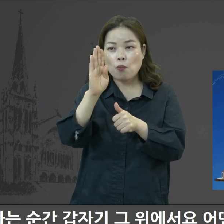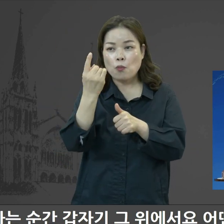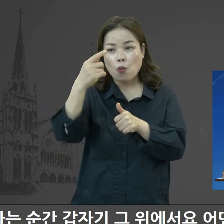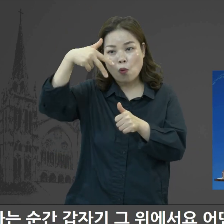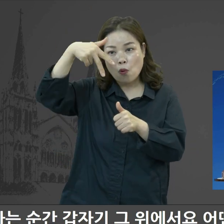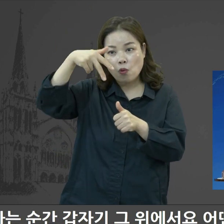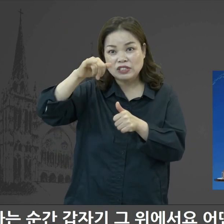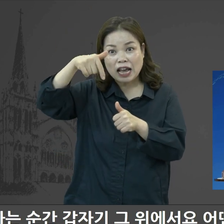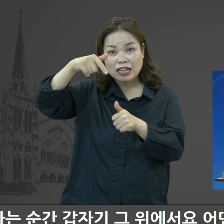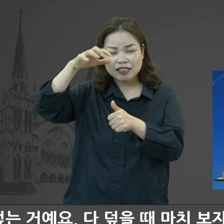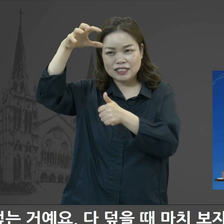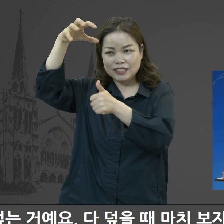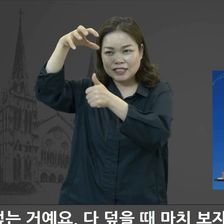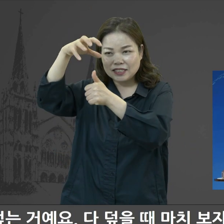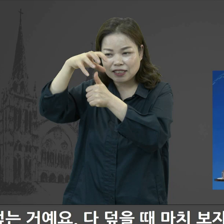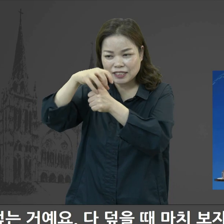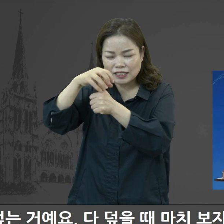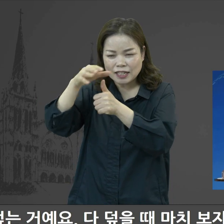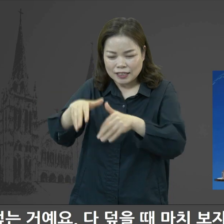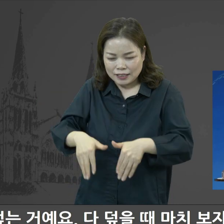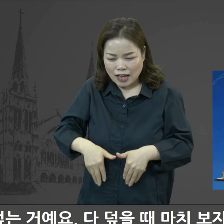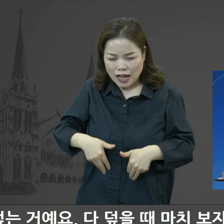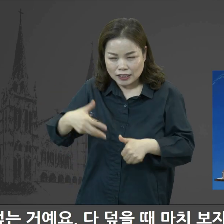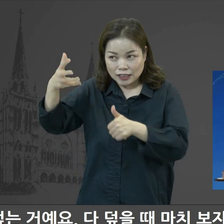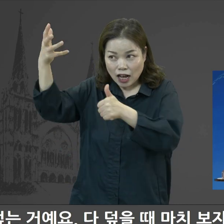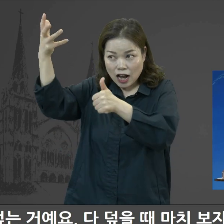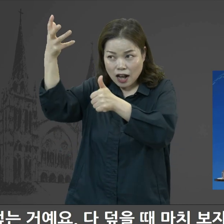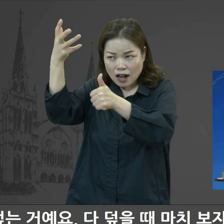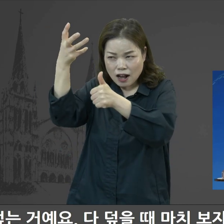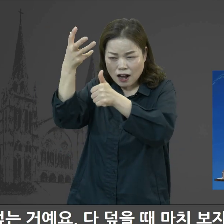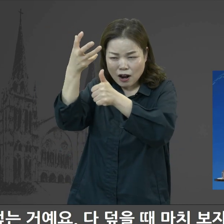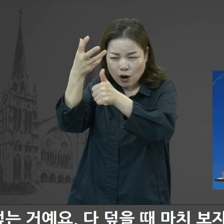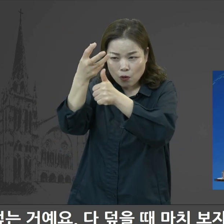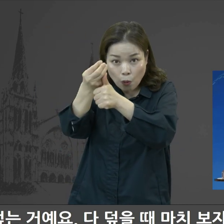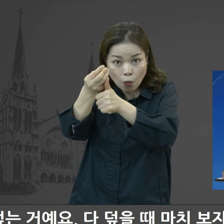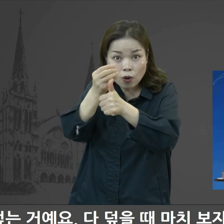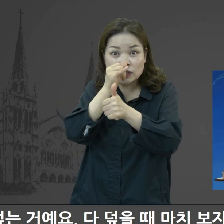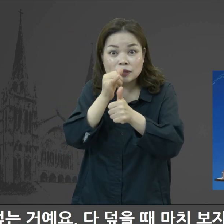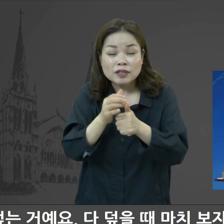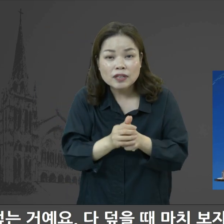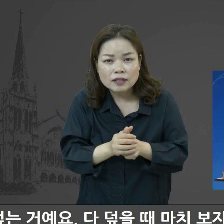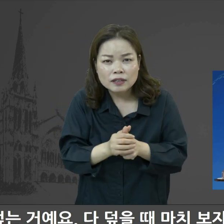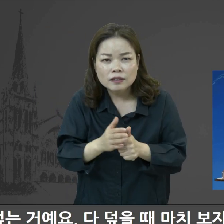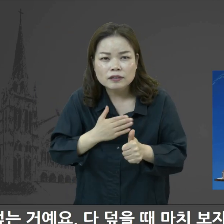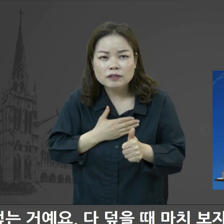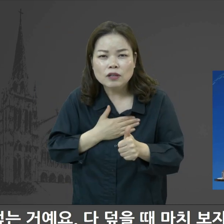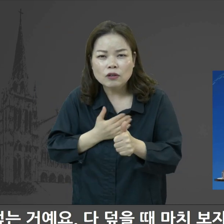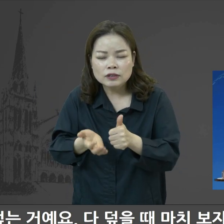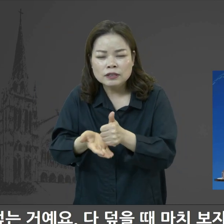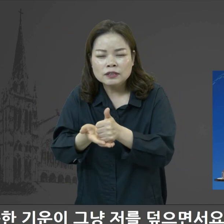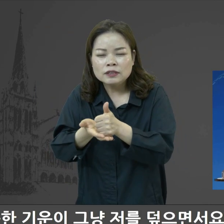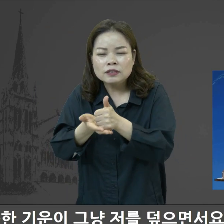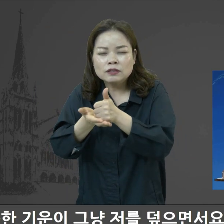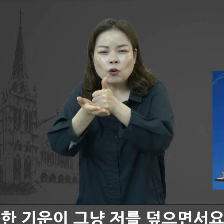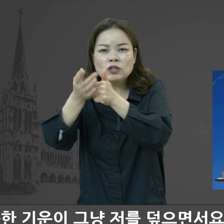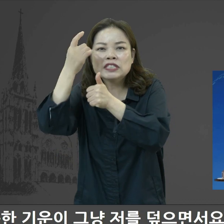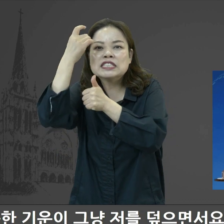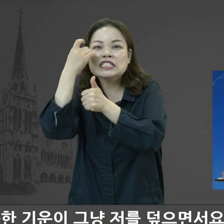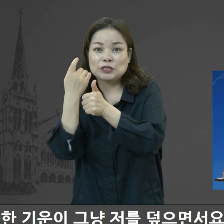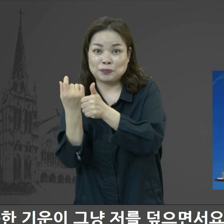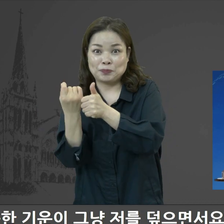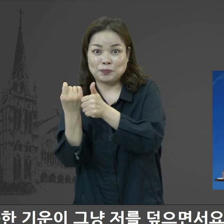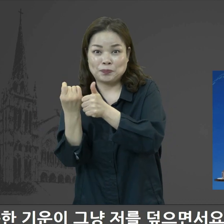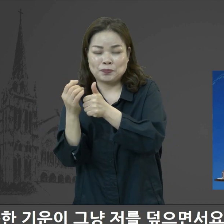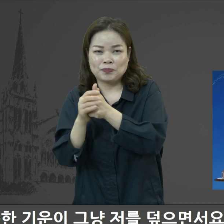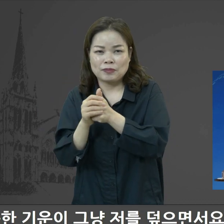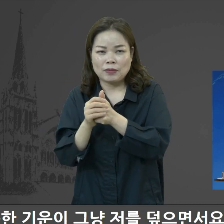같아요. 따뜻한 기운이 그냥 저를 확 덮으면서요 저를 들어 올리는 것 같은 그런 느낌으로